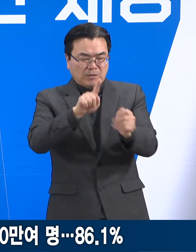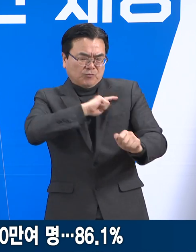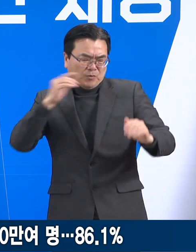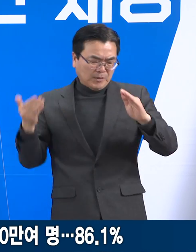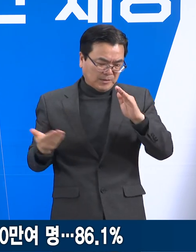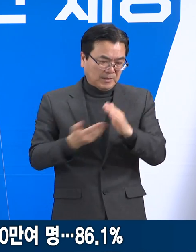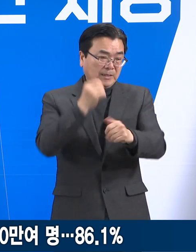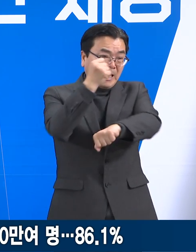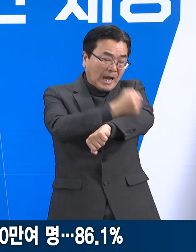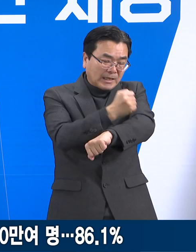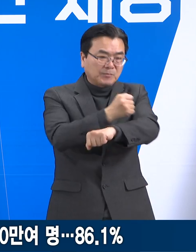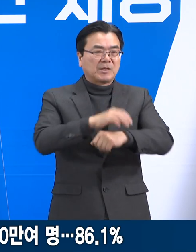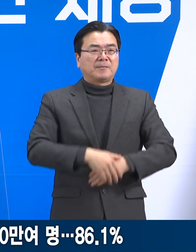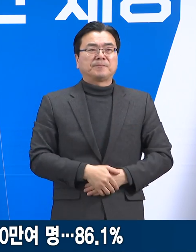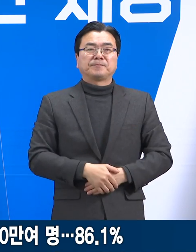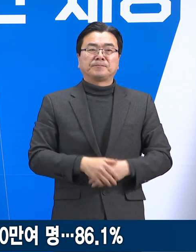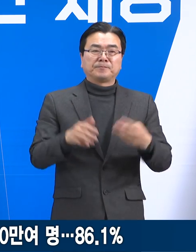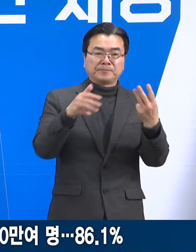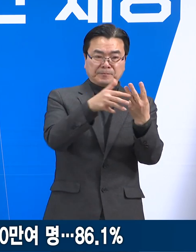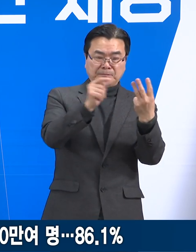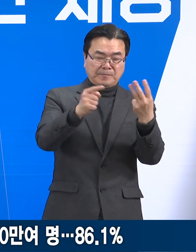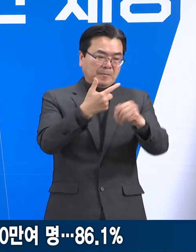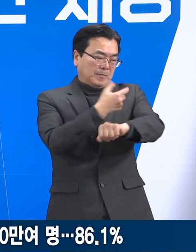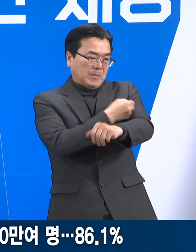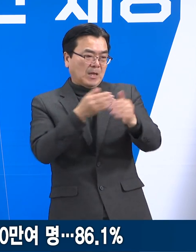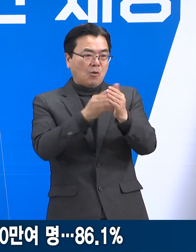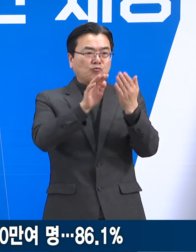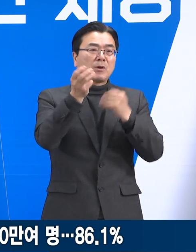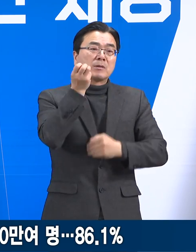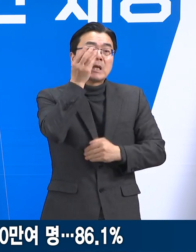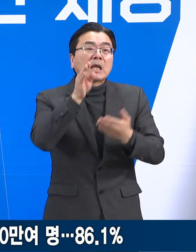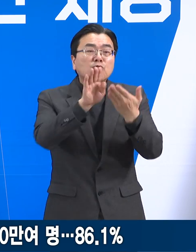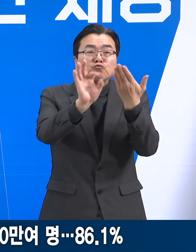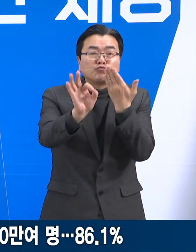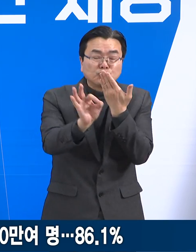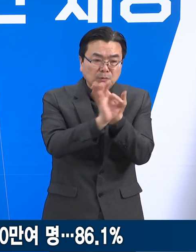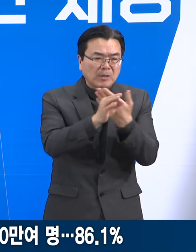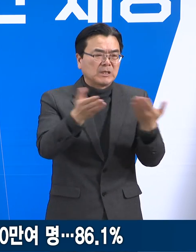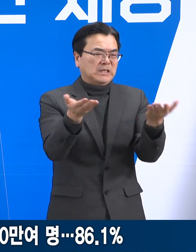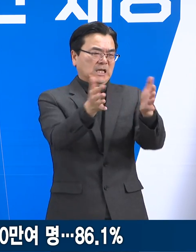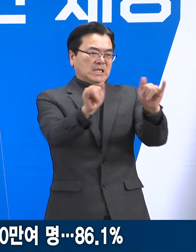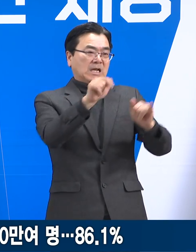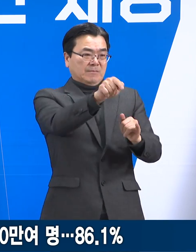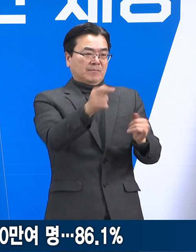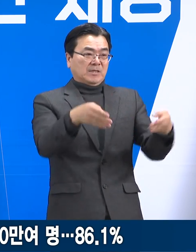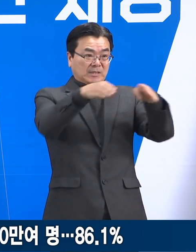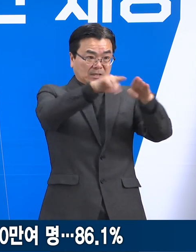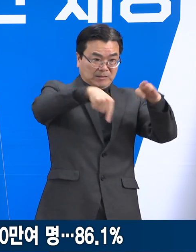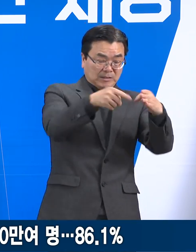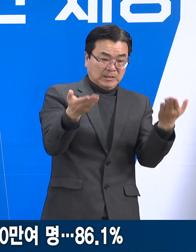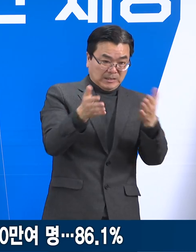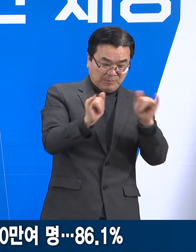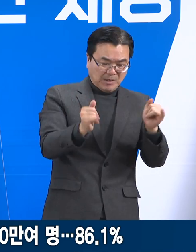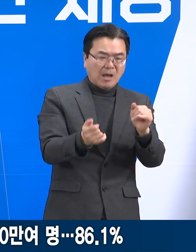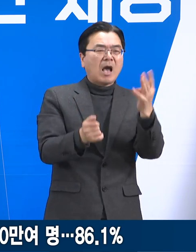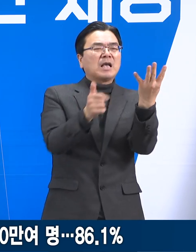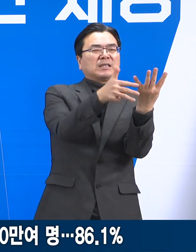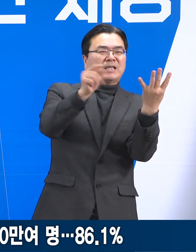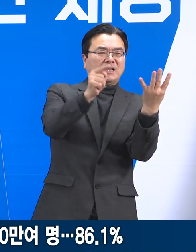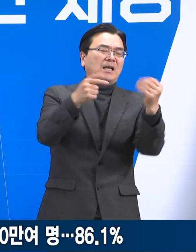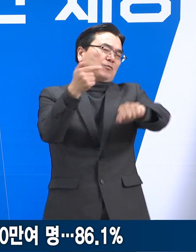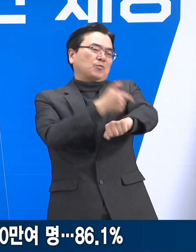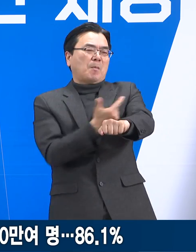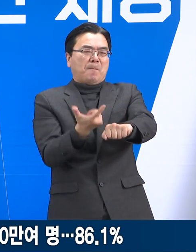계획입니다. 3차 접종 후 3개월이 경과한 요양병원 시설 종사자께서는 4차 접종에 신속히 참여해